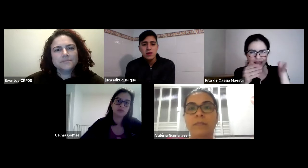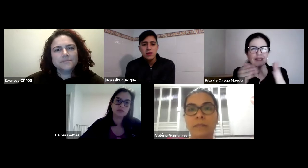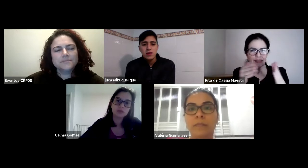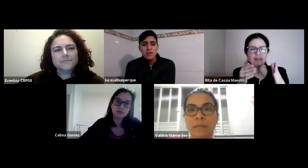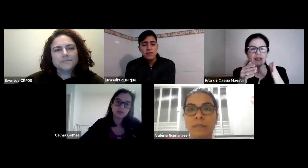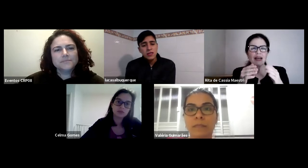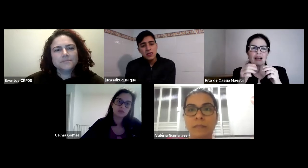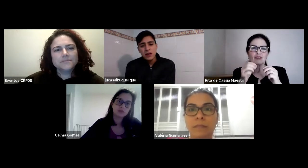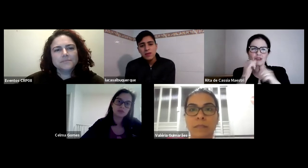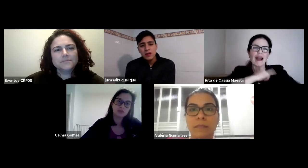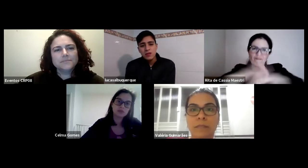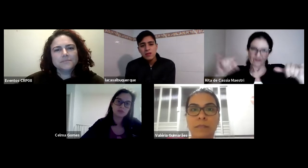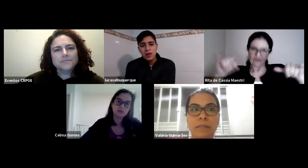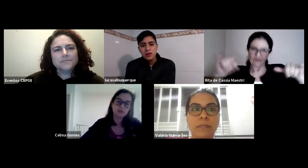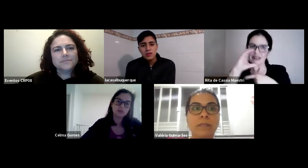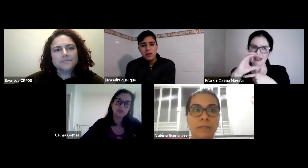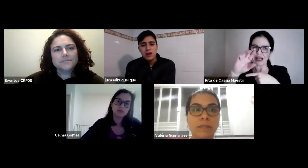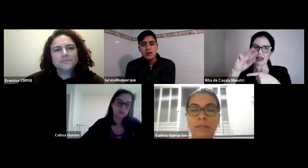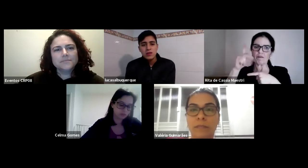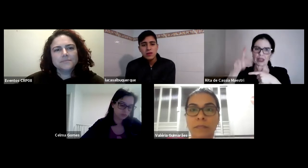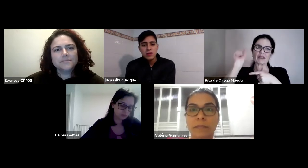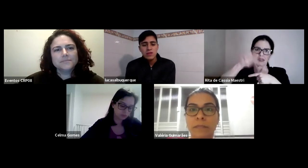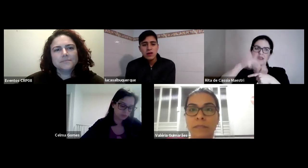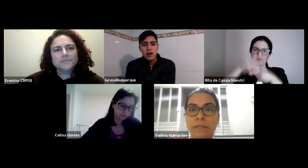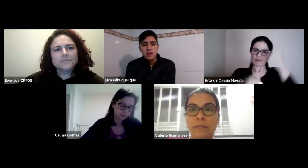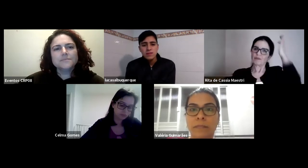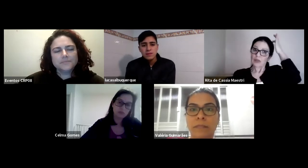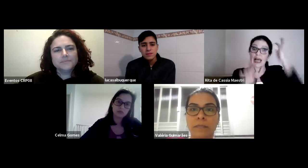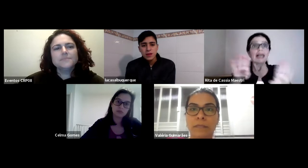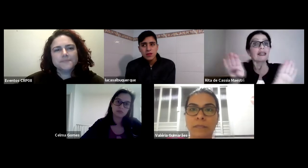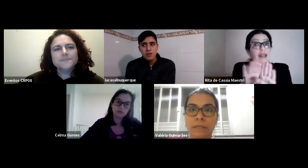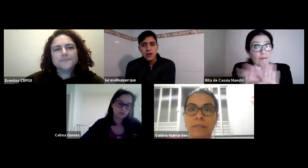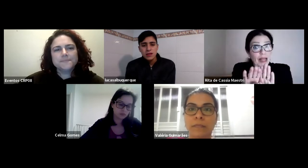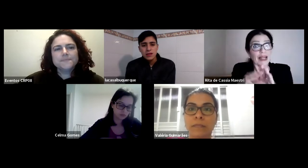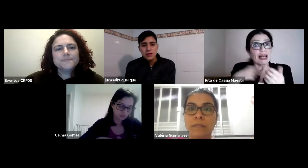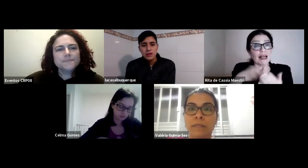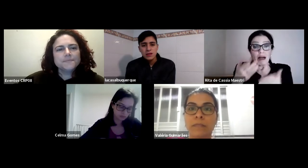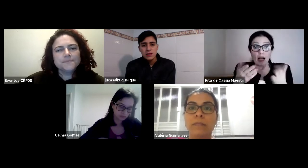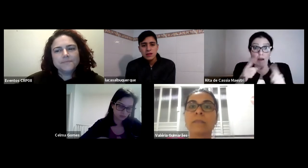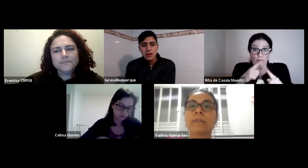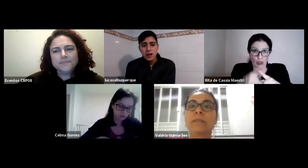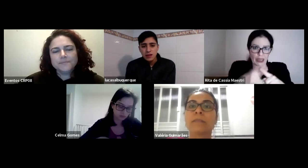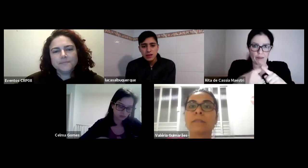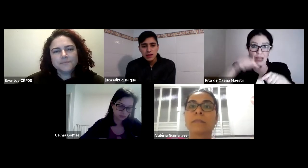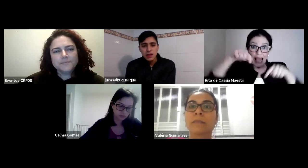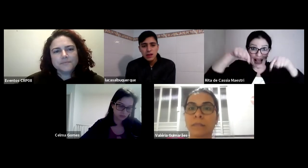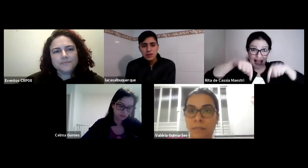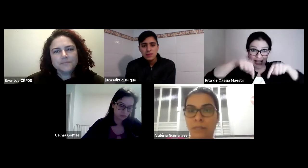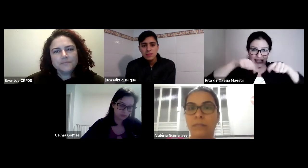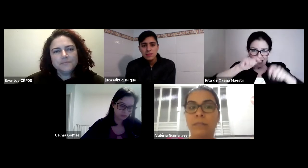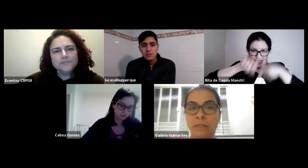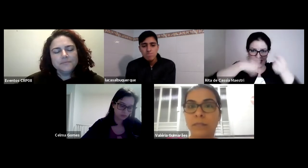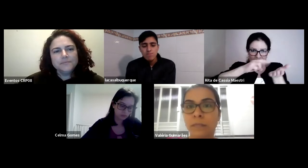site. Mas quem sabe daqui a um mês ou mais a gente possa divulgar com mais clareza essa